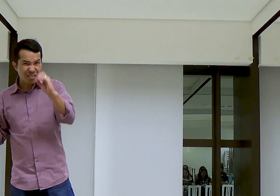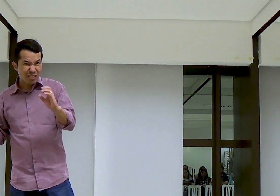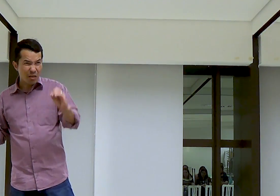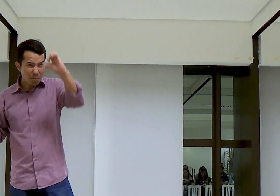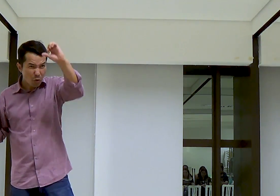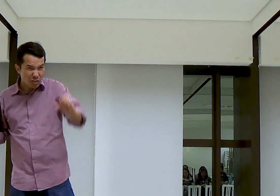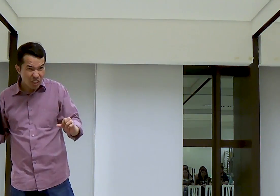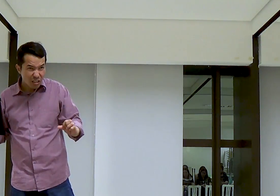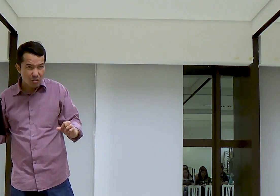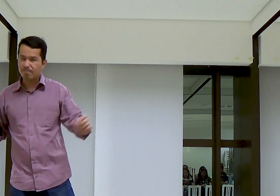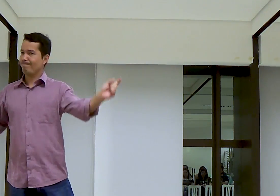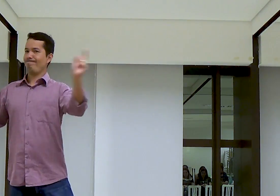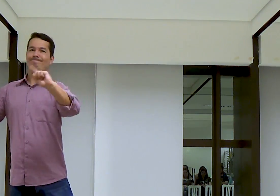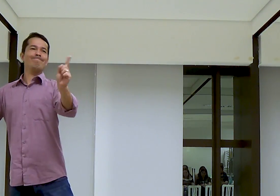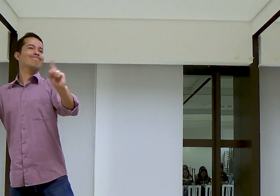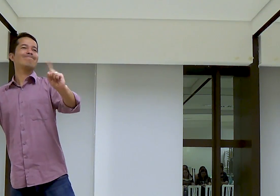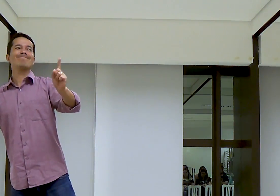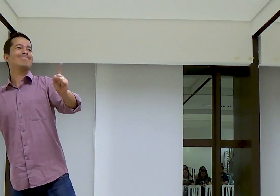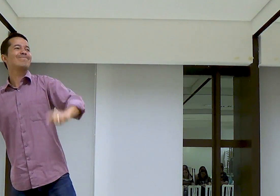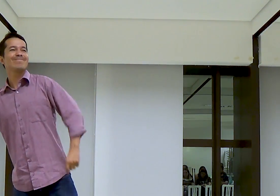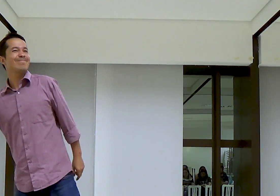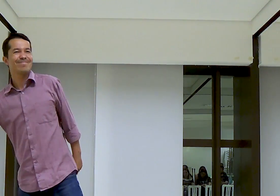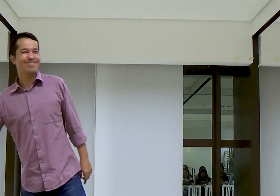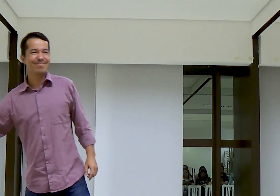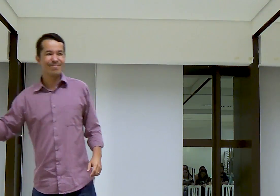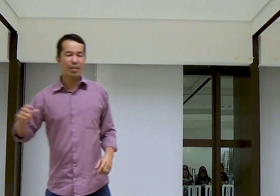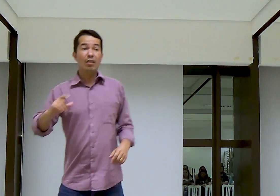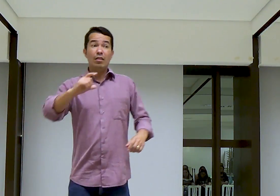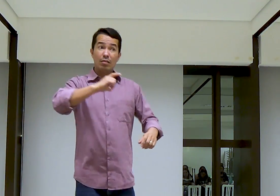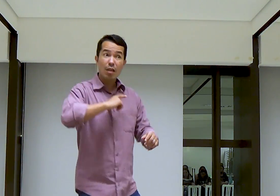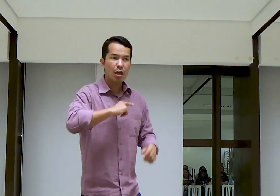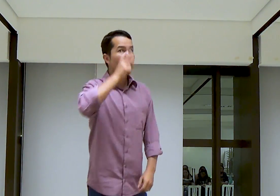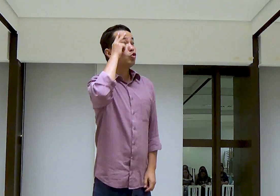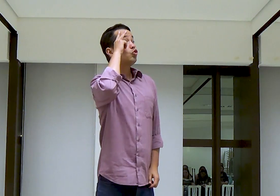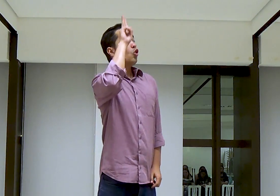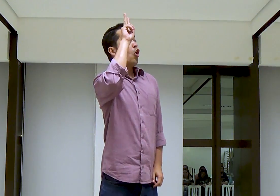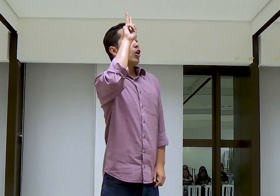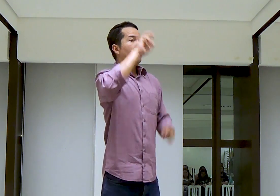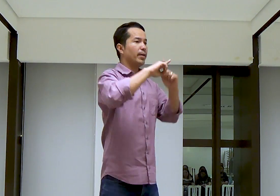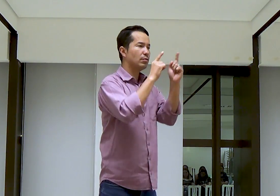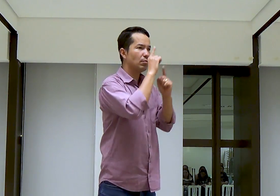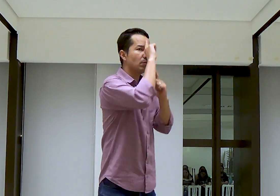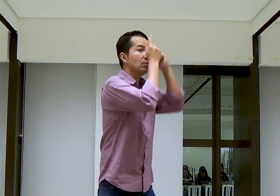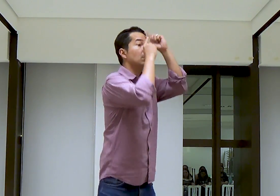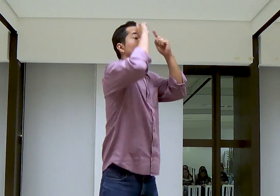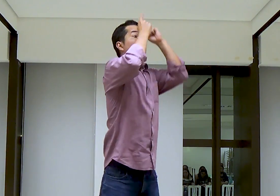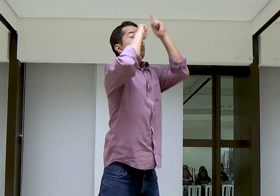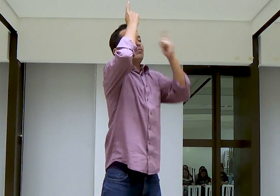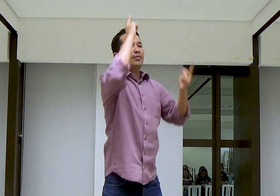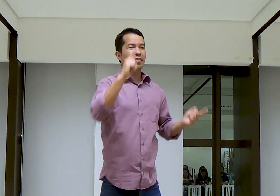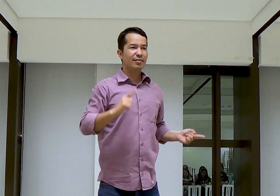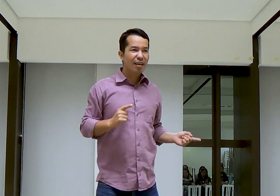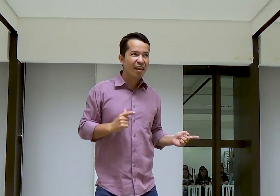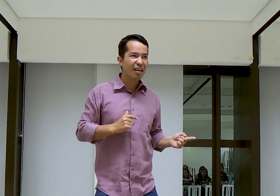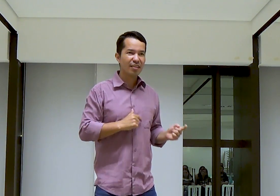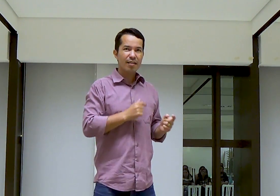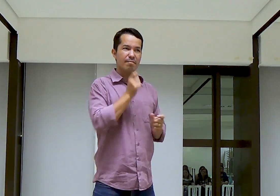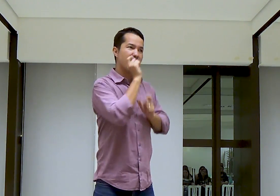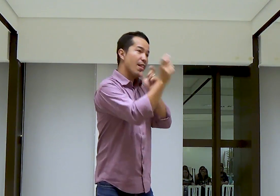está dentro da palavra de Deus. A história é uma história da palavra de Deus. Sim, a história está lá, mas o